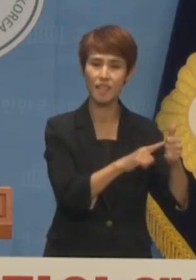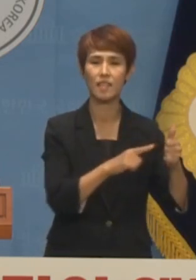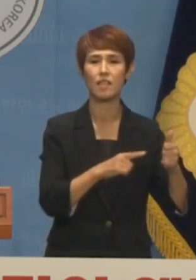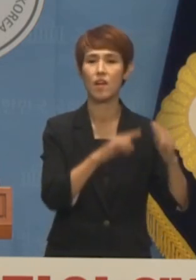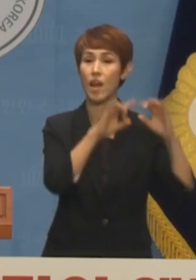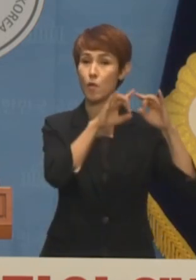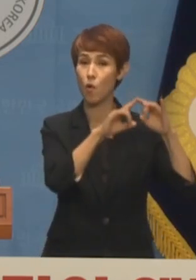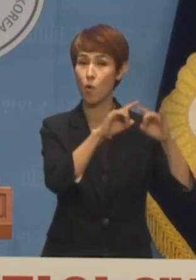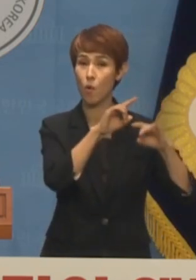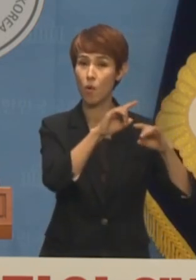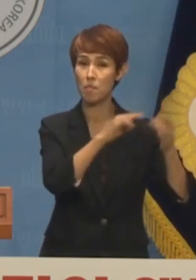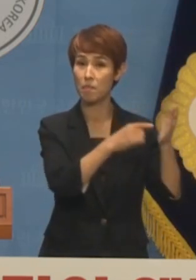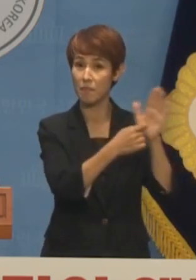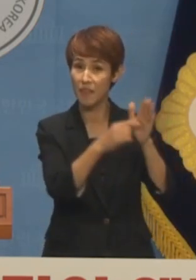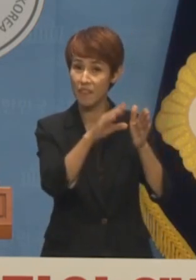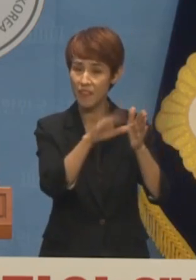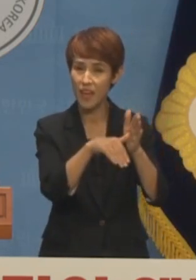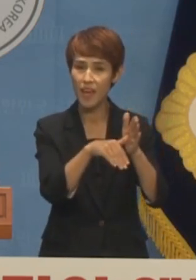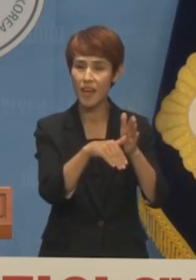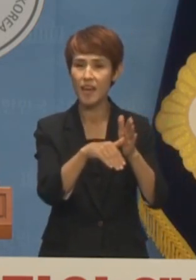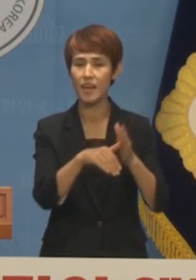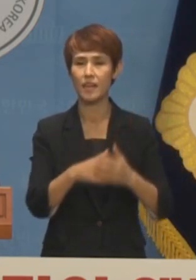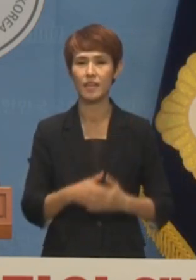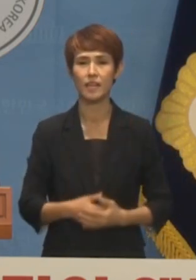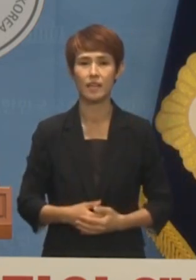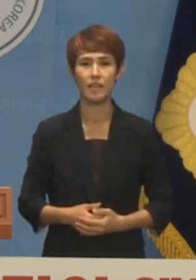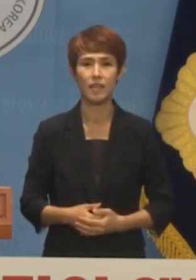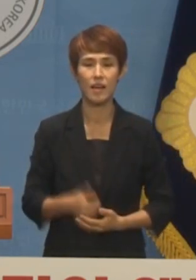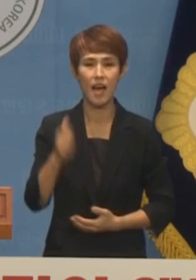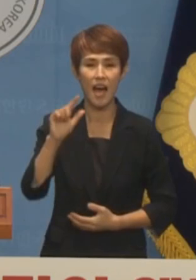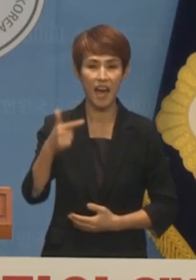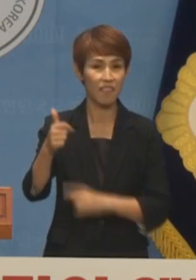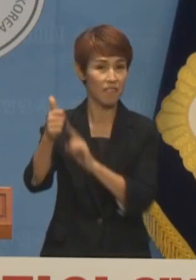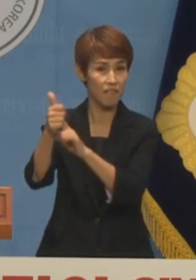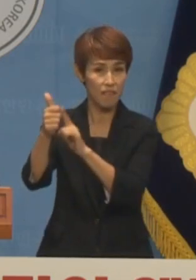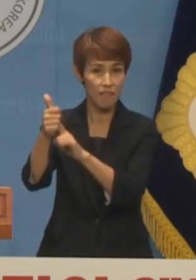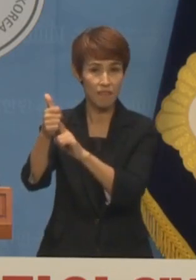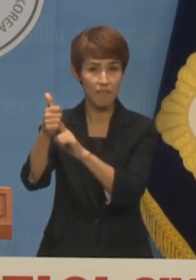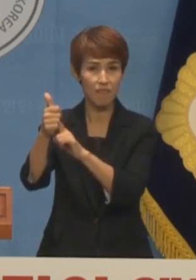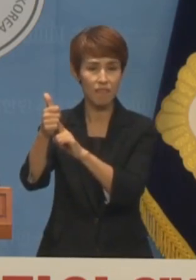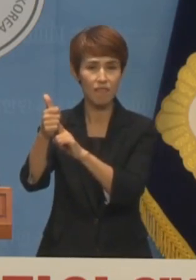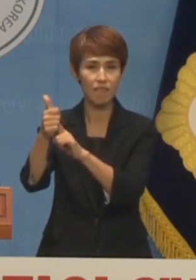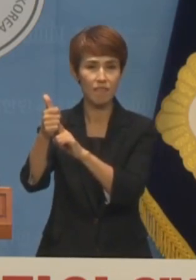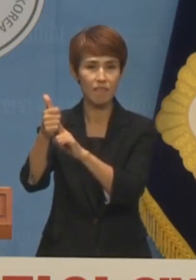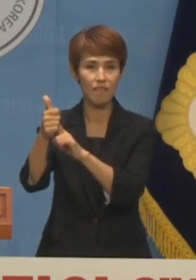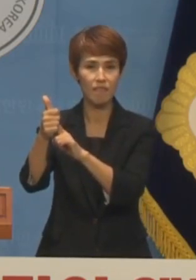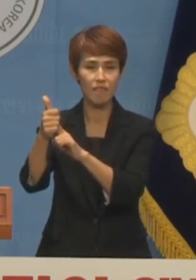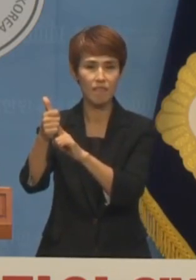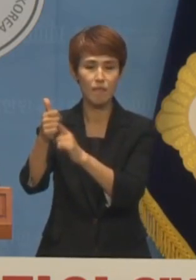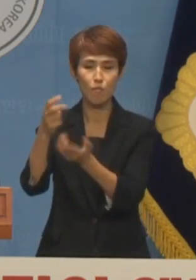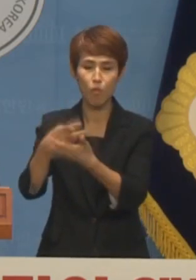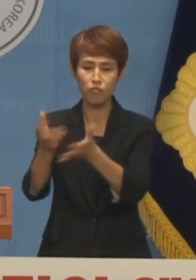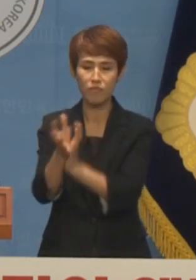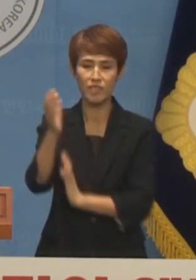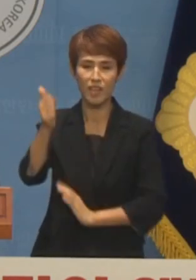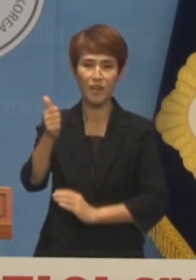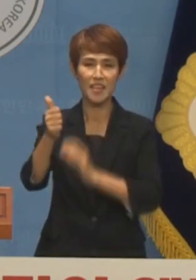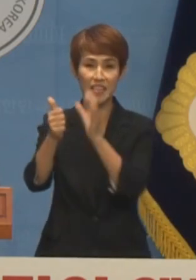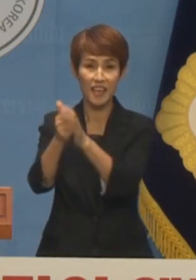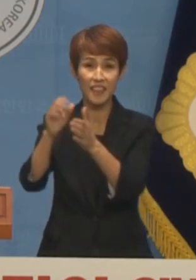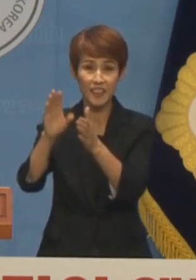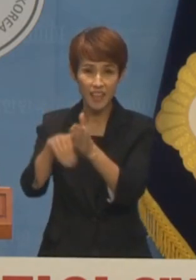방송에서 진행자의 질문에 답변하는 과정에서 한동훈 전 법무부 장관이 법무부 장관 재직 시절부터